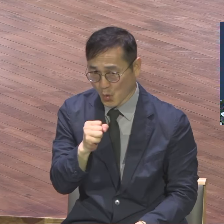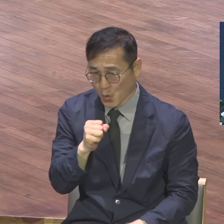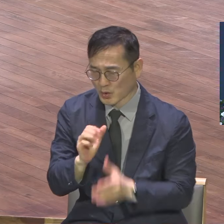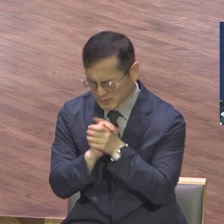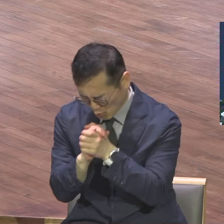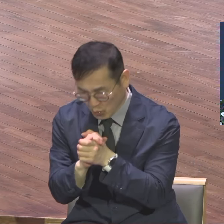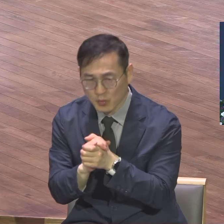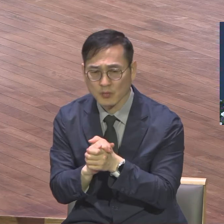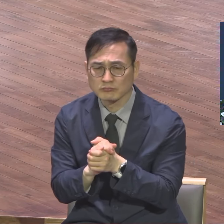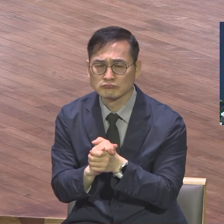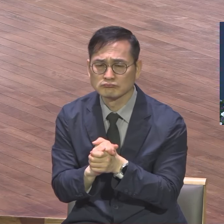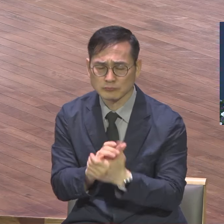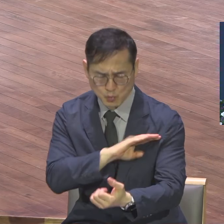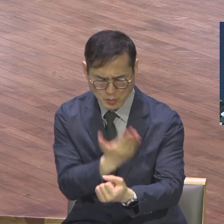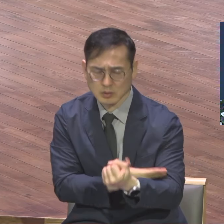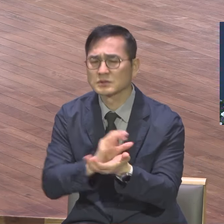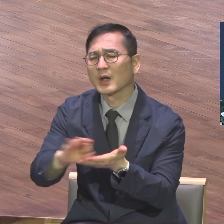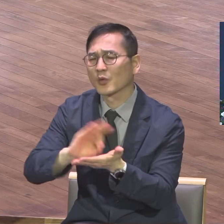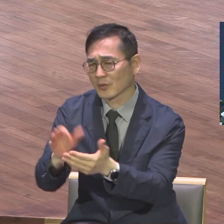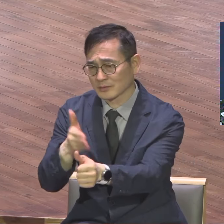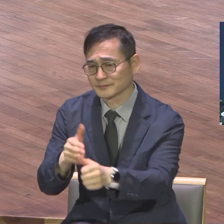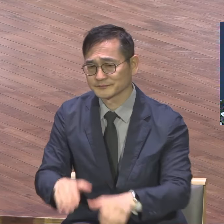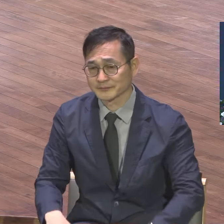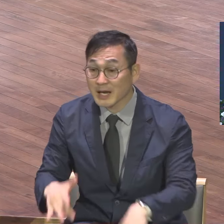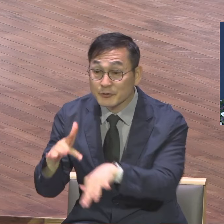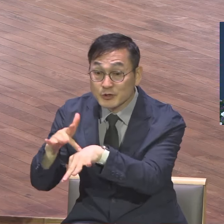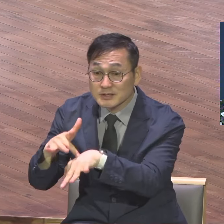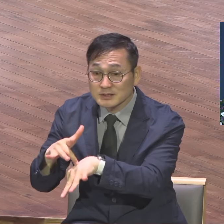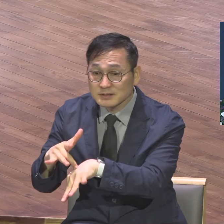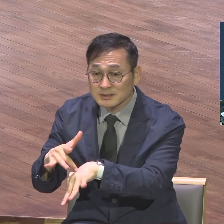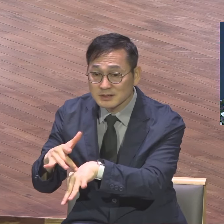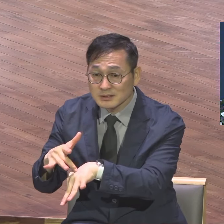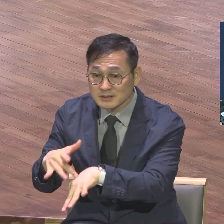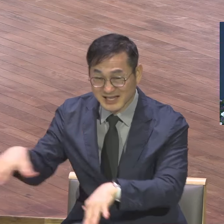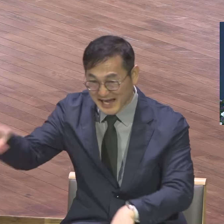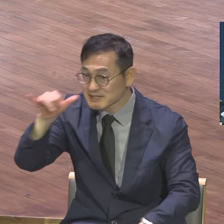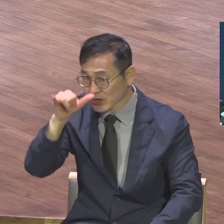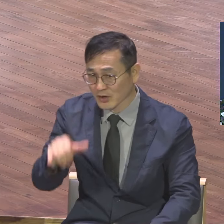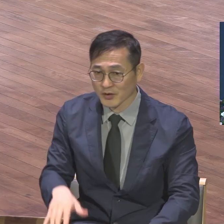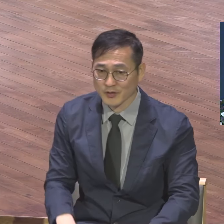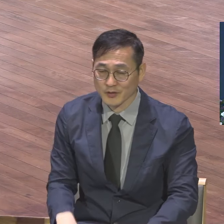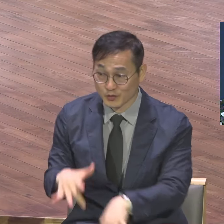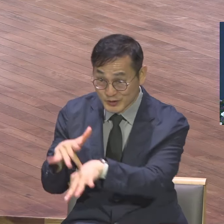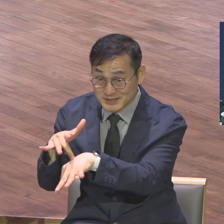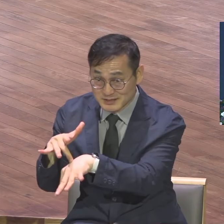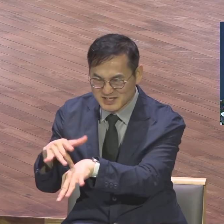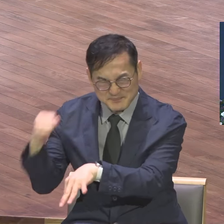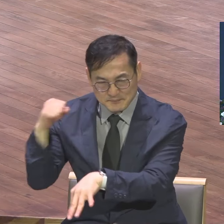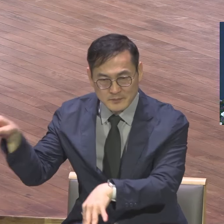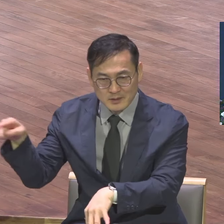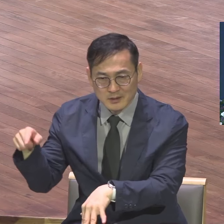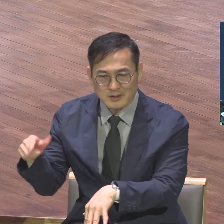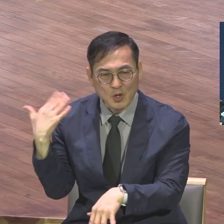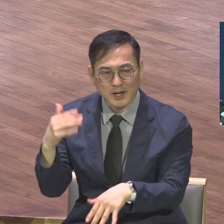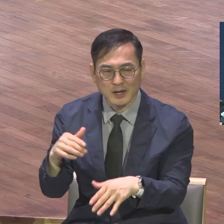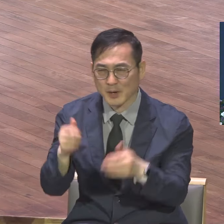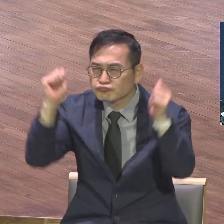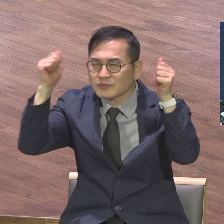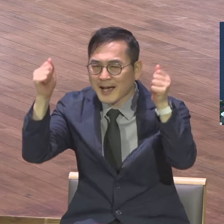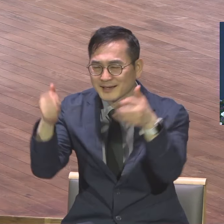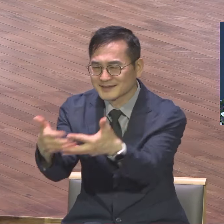귀신이 있어요. 귀신이 얼마나 세냐, 우리 무속전도팀들 따라가면 볼 수 있어요. 지가 지난